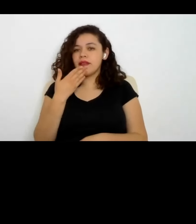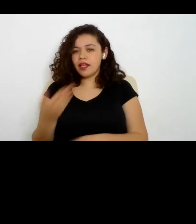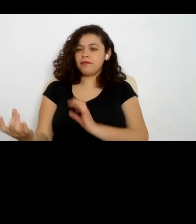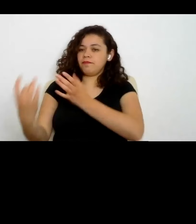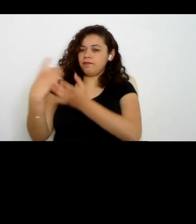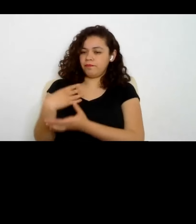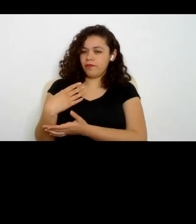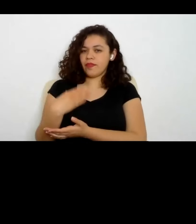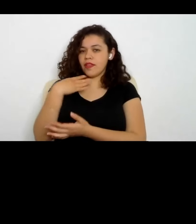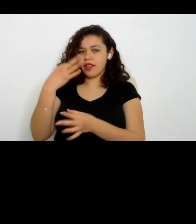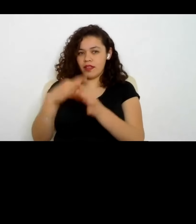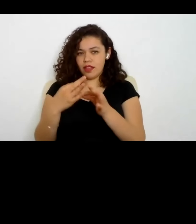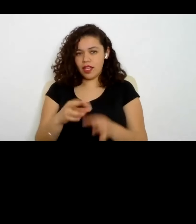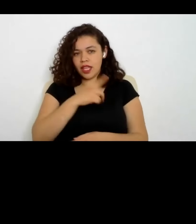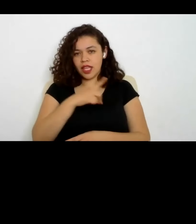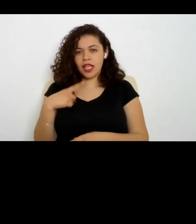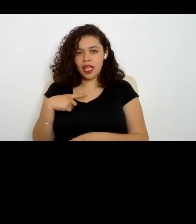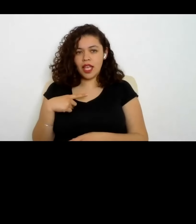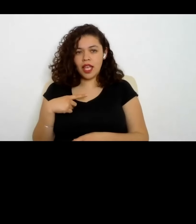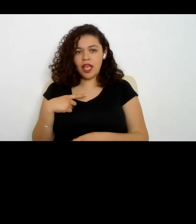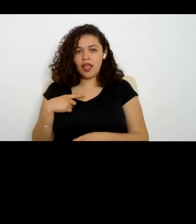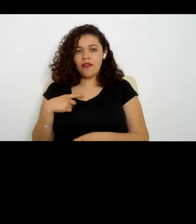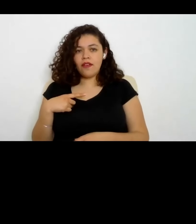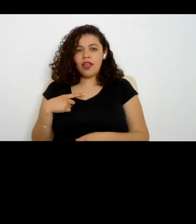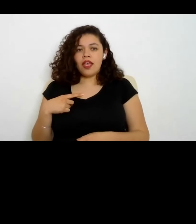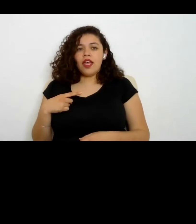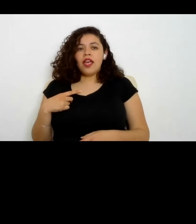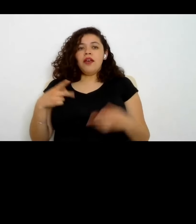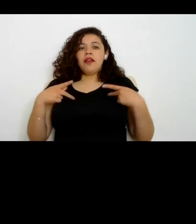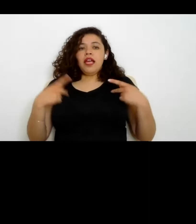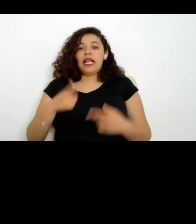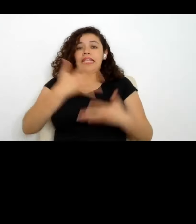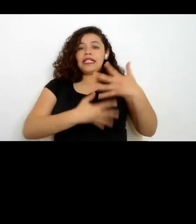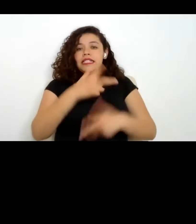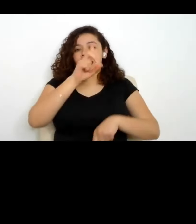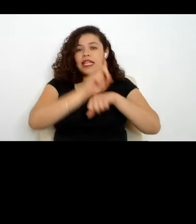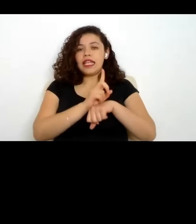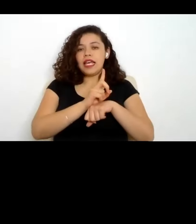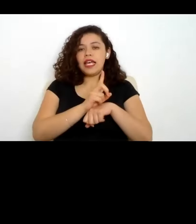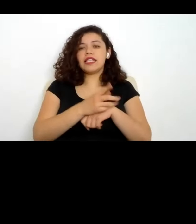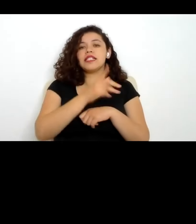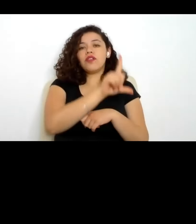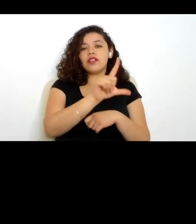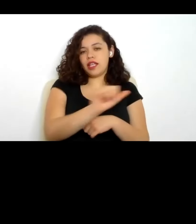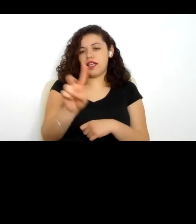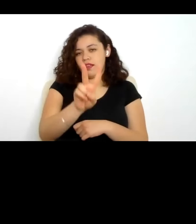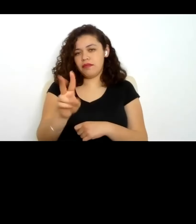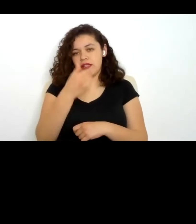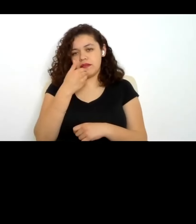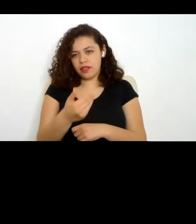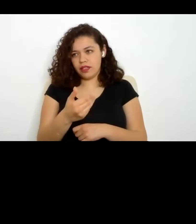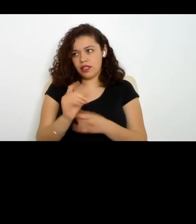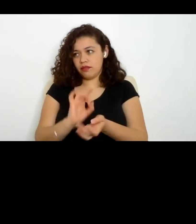hacerla efectiva en 15 días hábiles. Entonces, yo tengo 20 días para regresarle su solicitud si es que no está